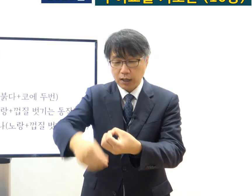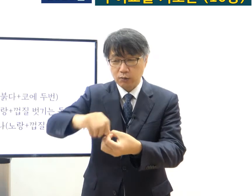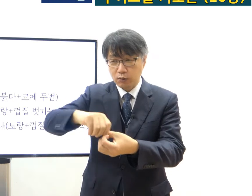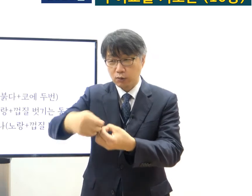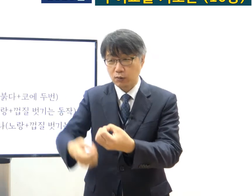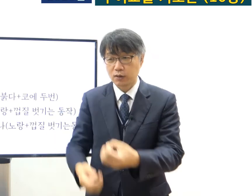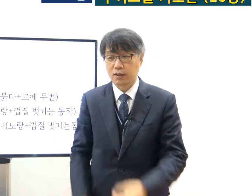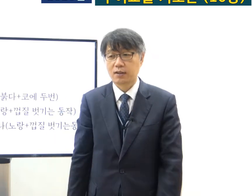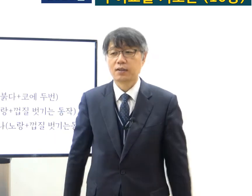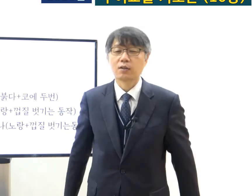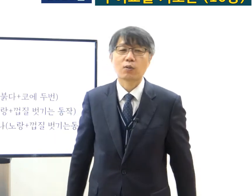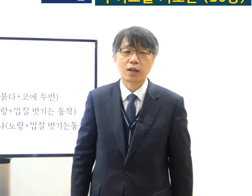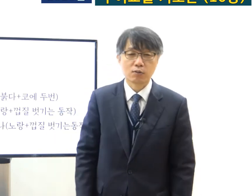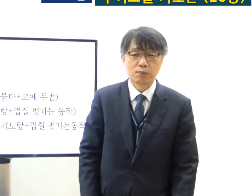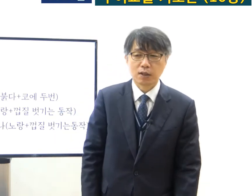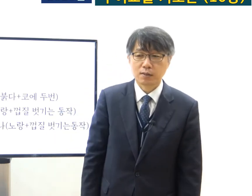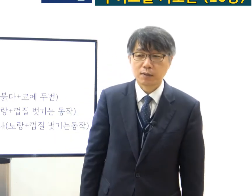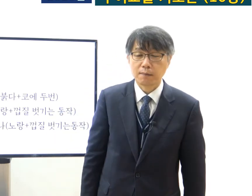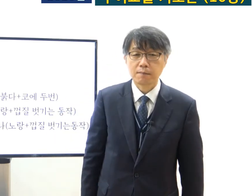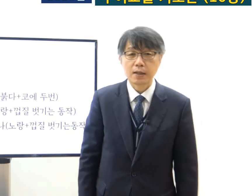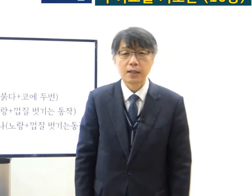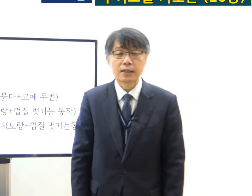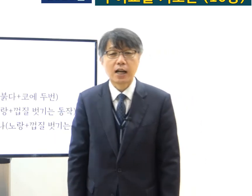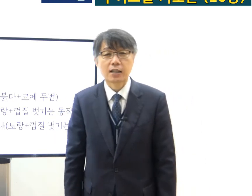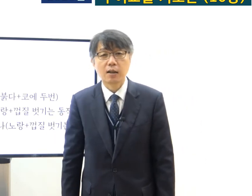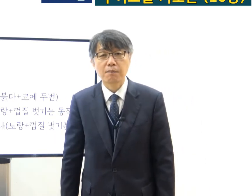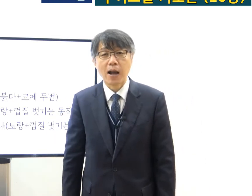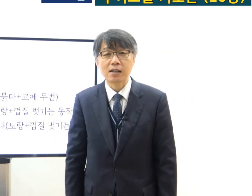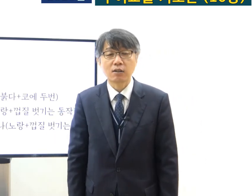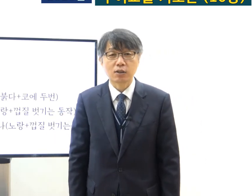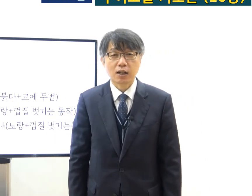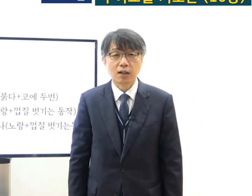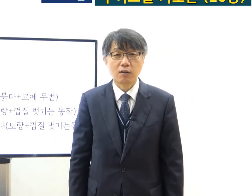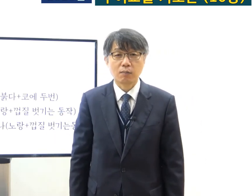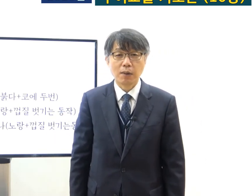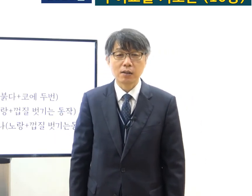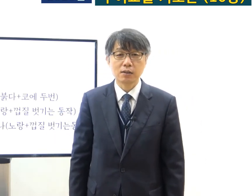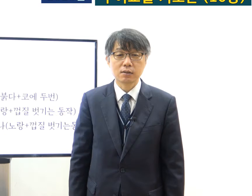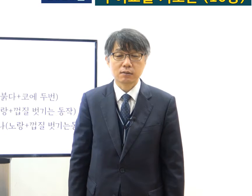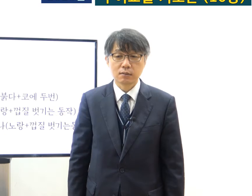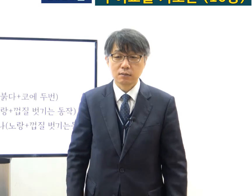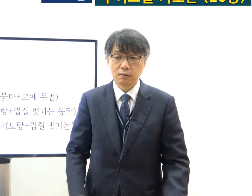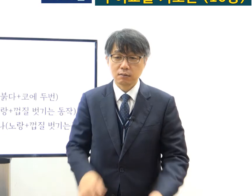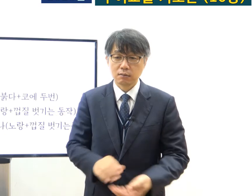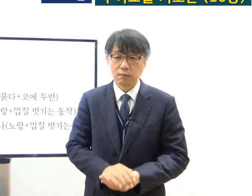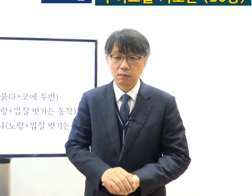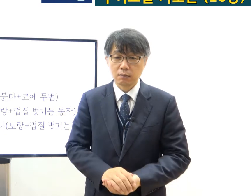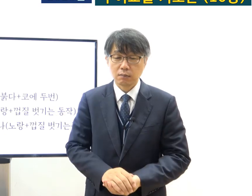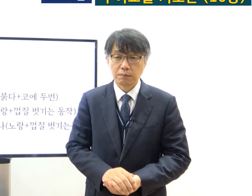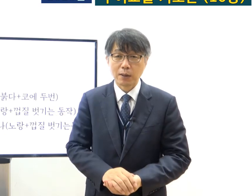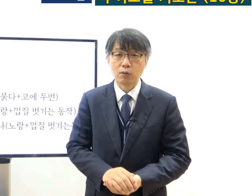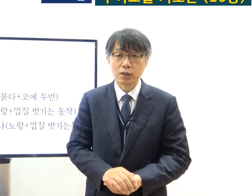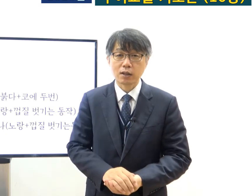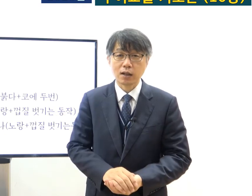까고요. 그죠? 그렇게 해주시면 되겠습니다. 자, 그 다음에 빵은 어떻게 할까요? 빵은 발효를 시켰다가